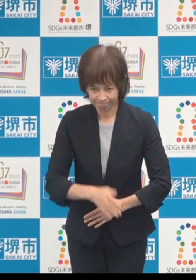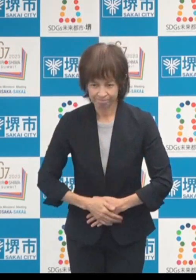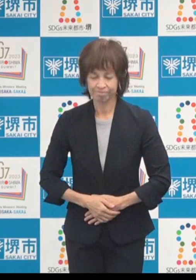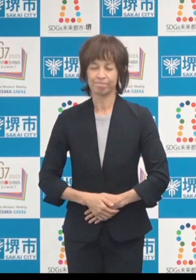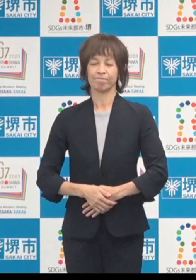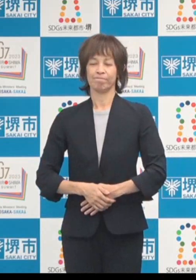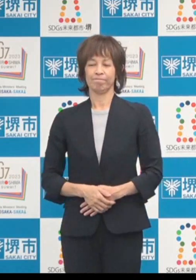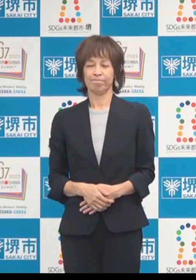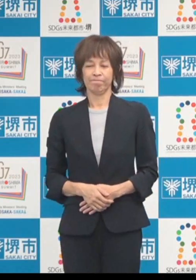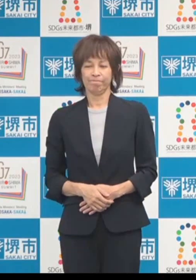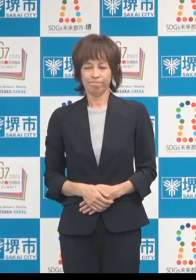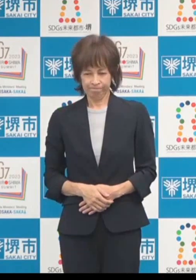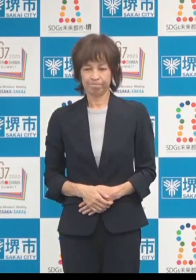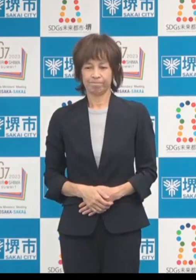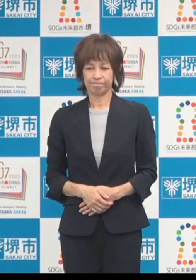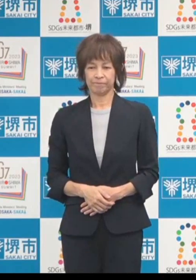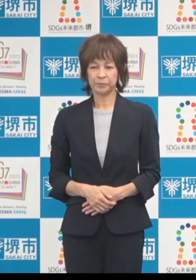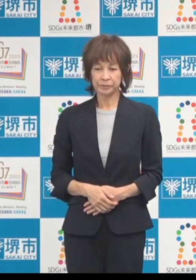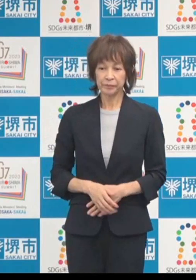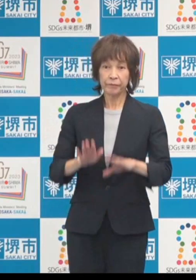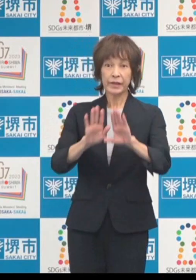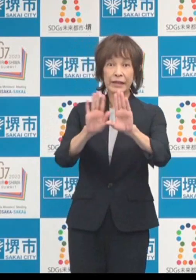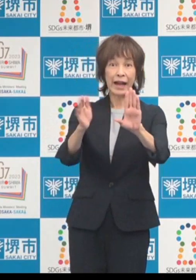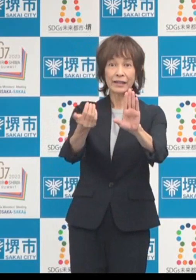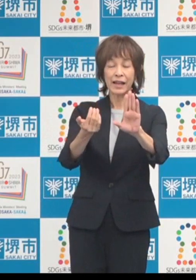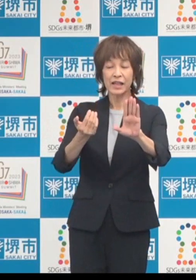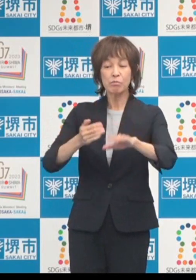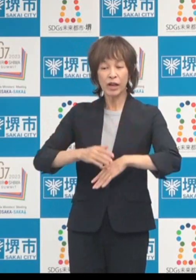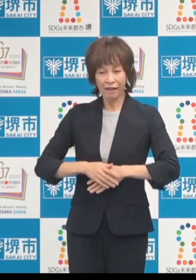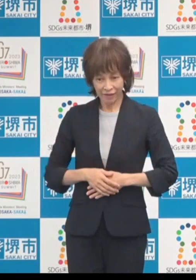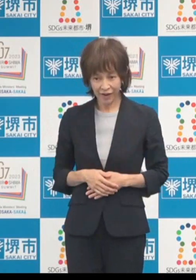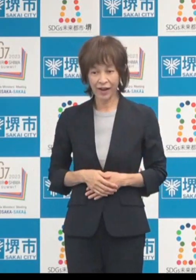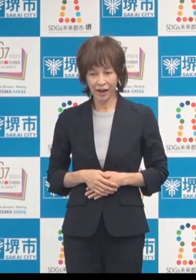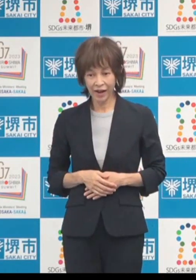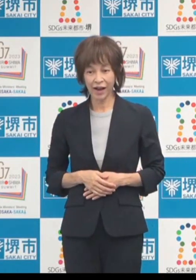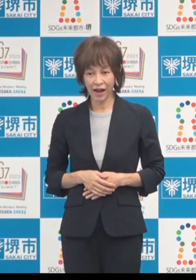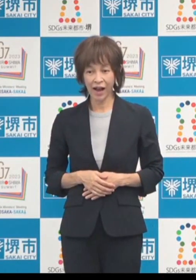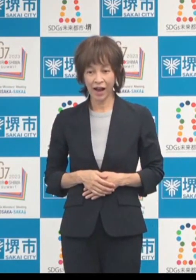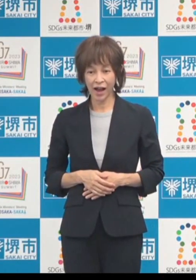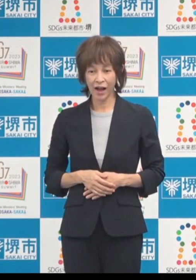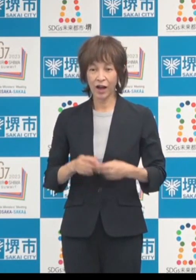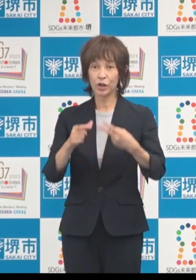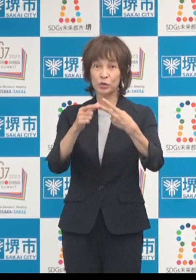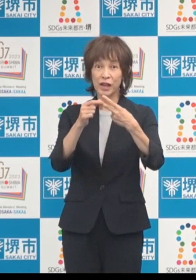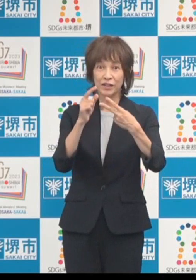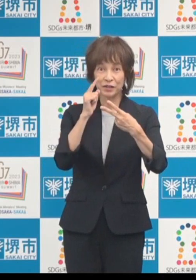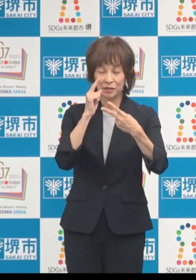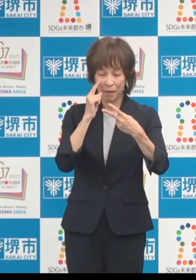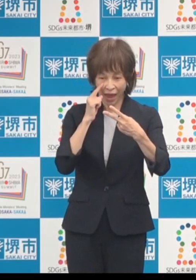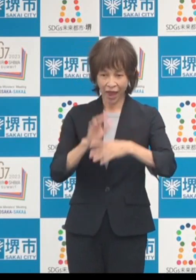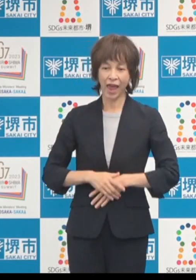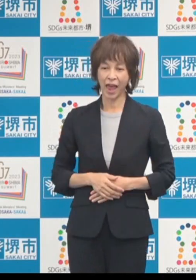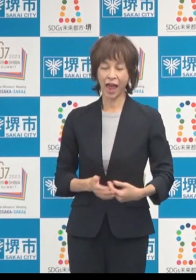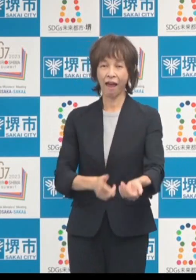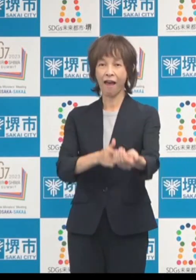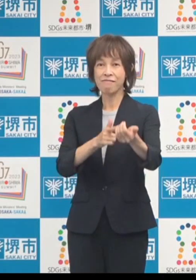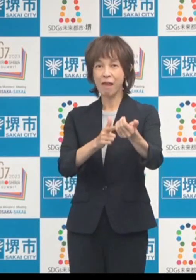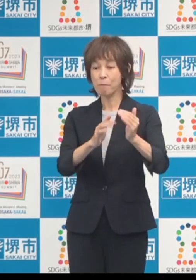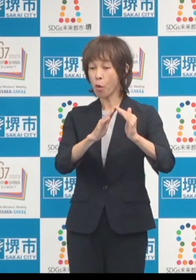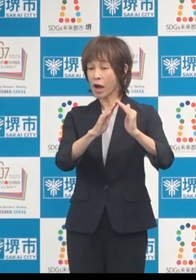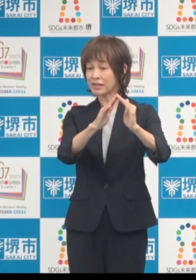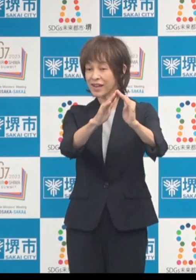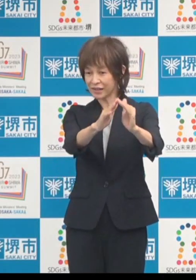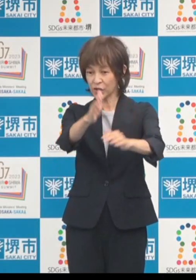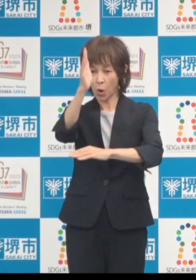はい、そして開館に向けた取り組みの2つ目は鉄砲鍛冶屋敷についての講演会